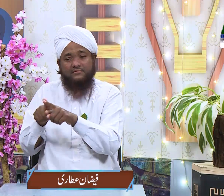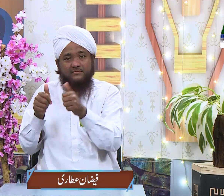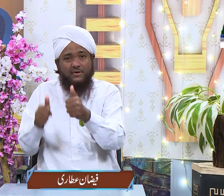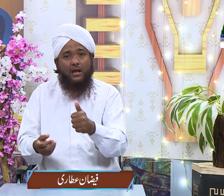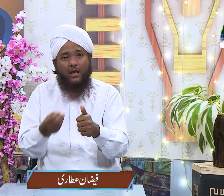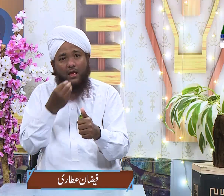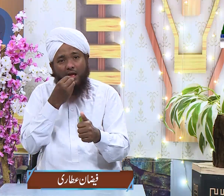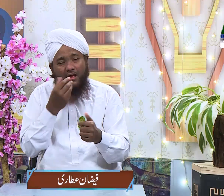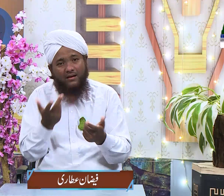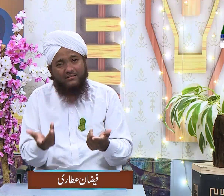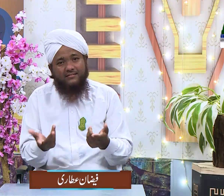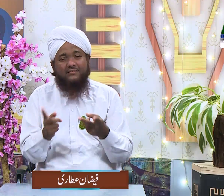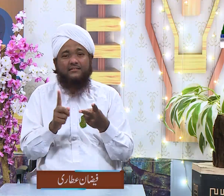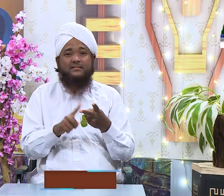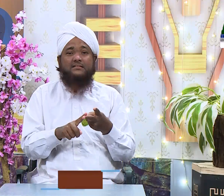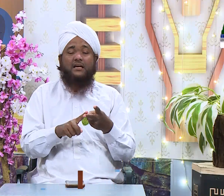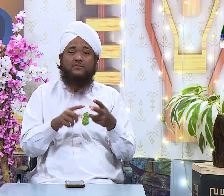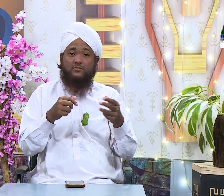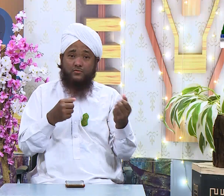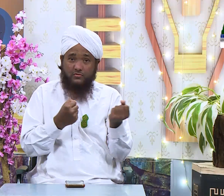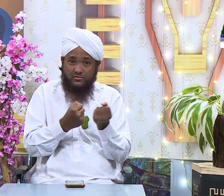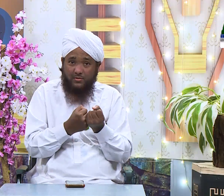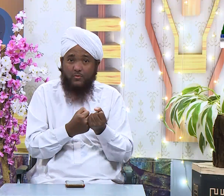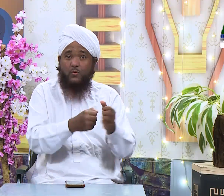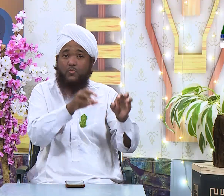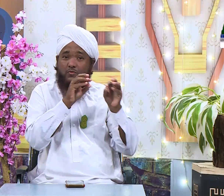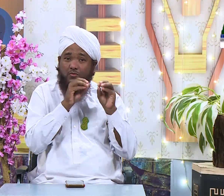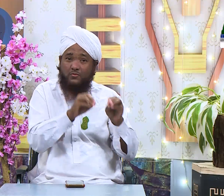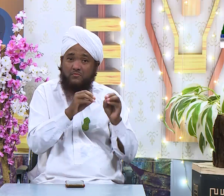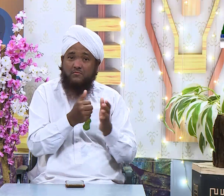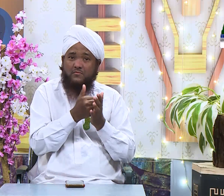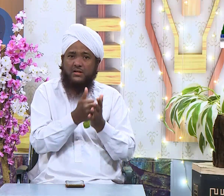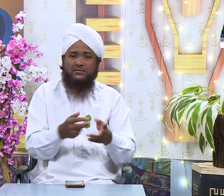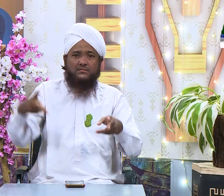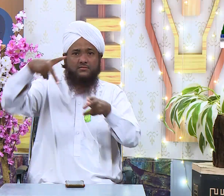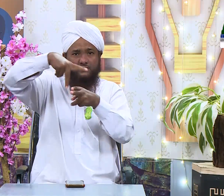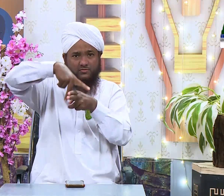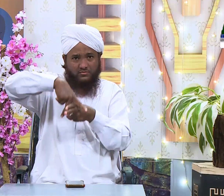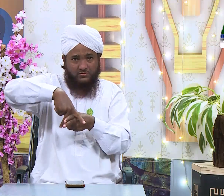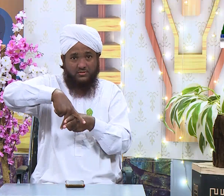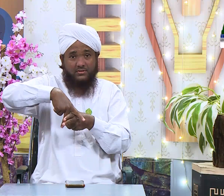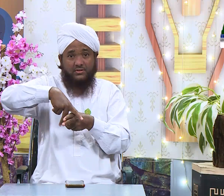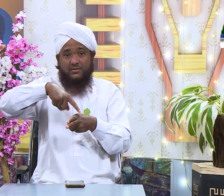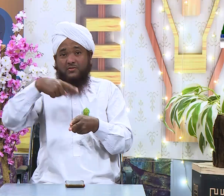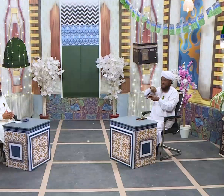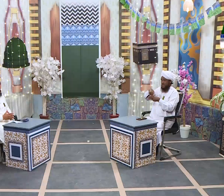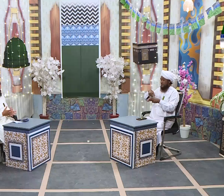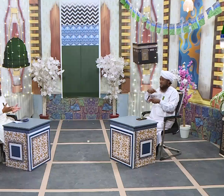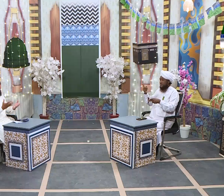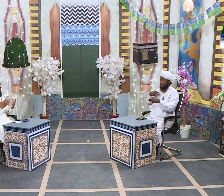کرتے تھے، ان کی مدد فرمایا کرتے تھے، یہاں تک کہ جب کبھی سواری پر سوار ہوا کرتے تھے تو اپنے پیچھے خادموں کو بٹھا